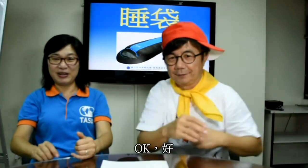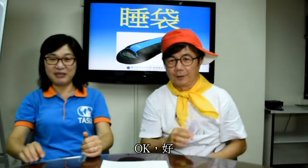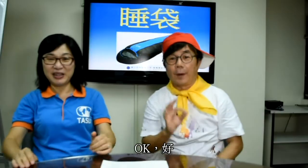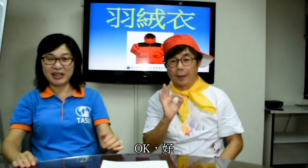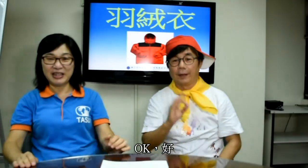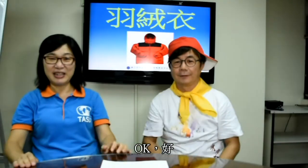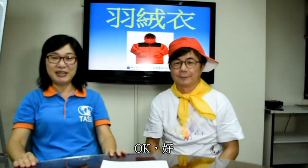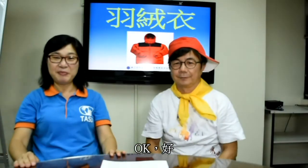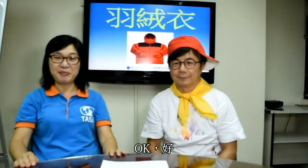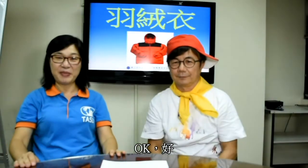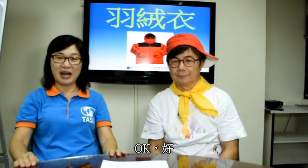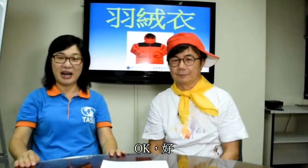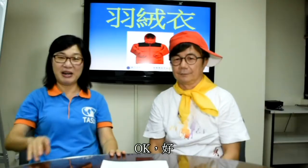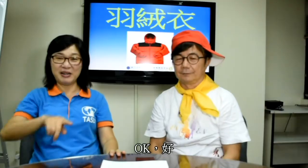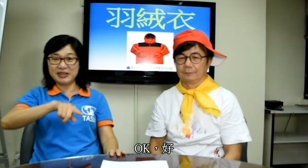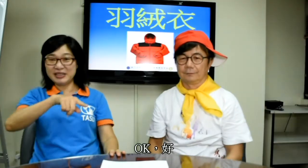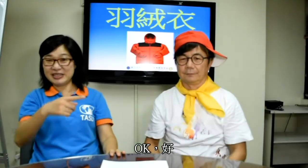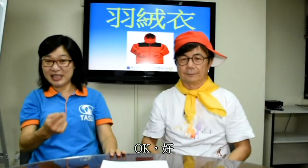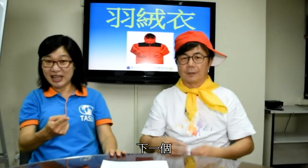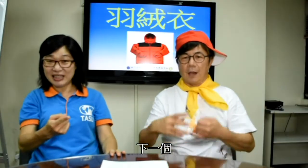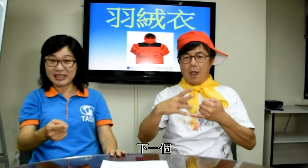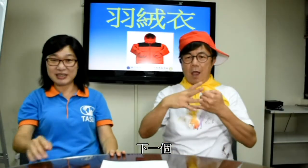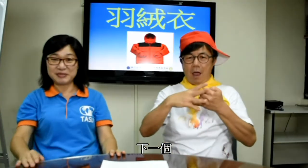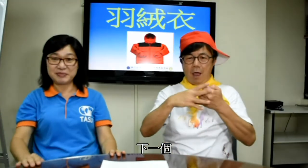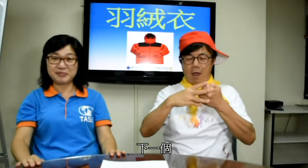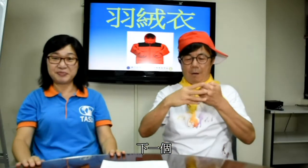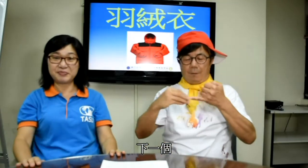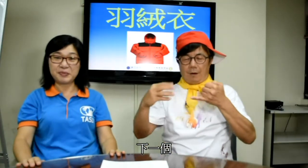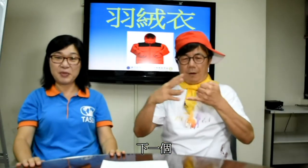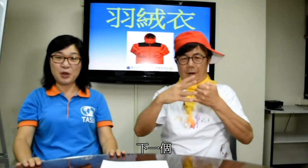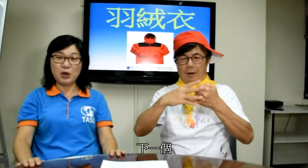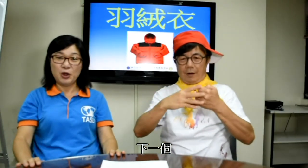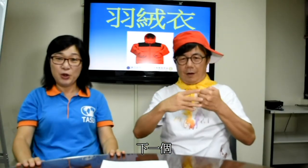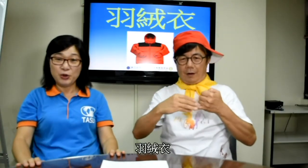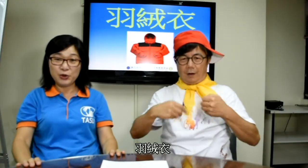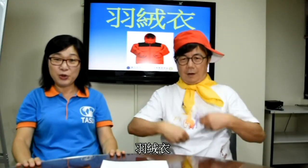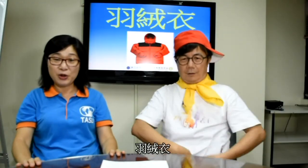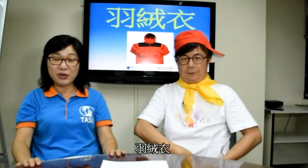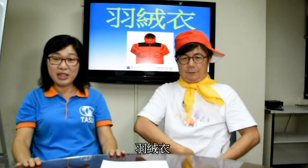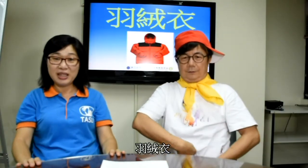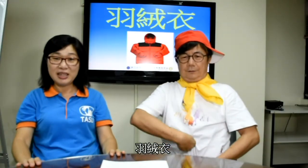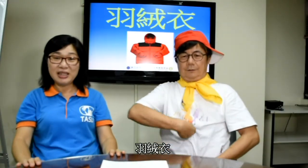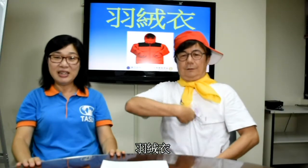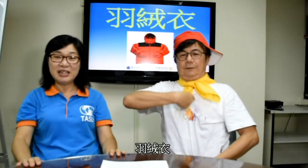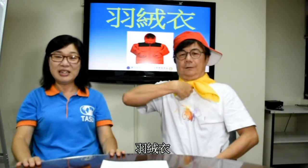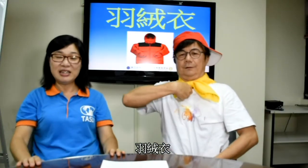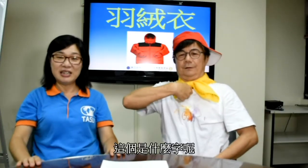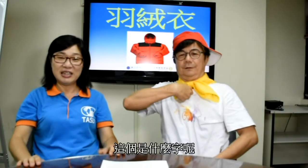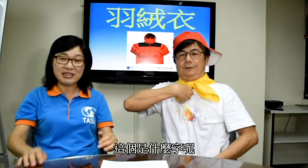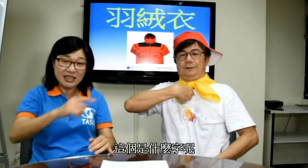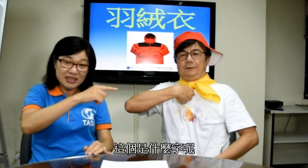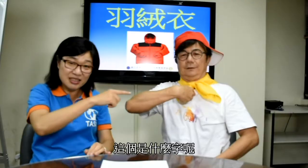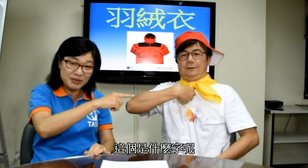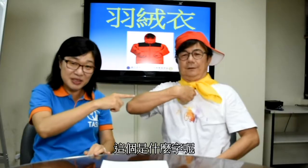OK， 好，下一个，羽绒衣，这个是什么字